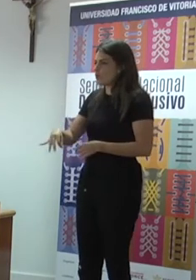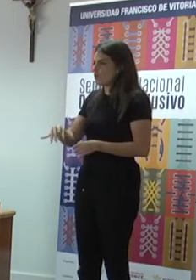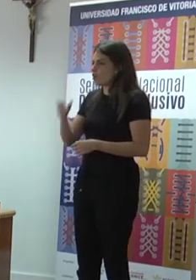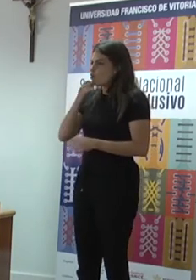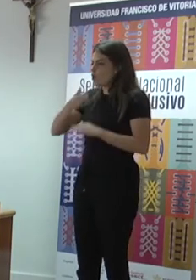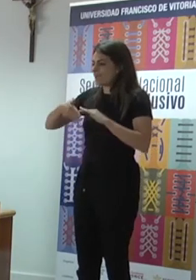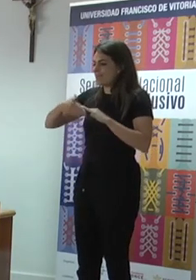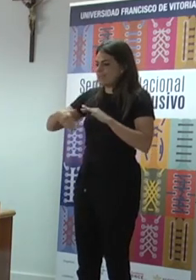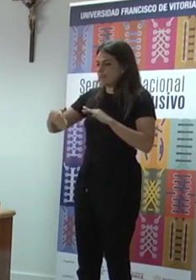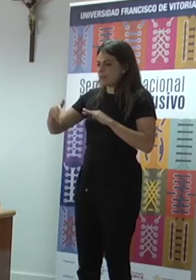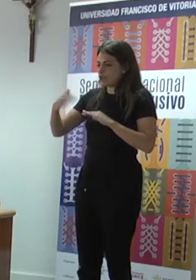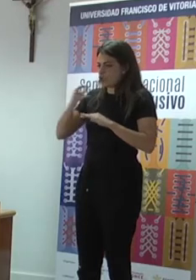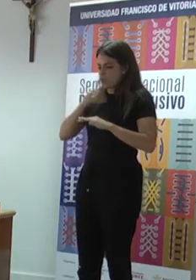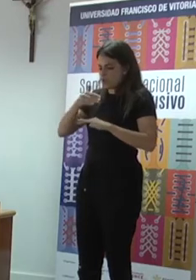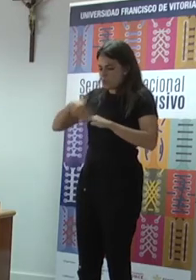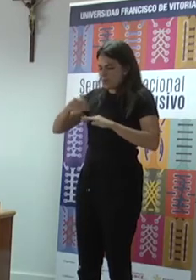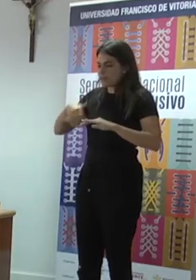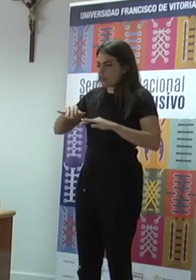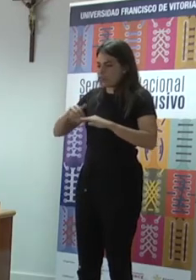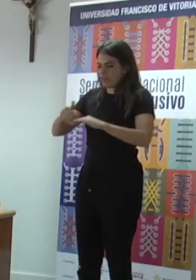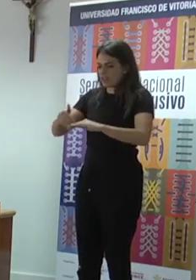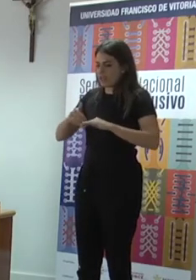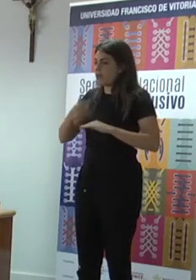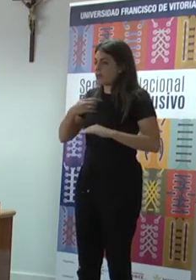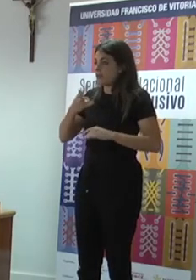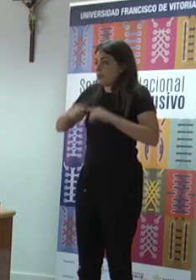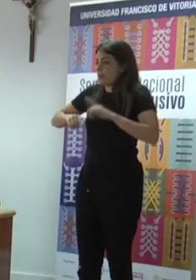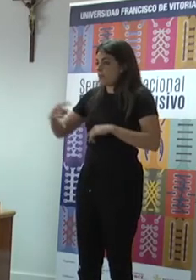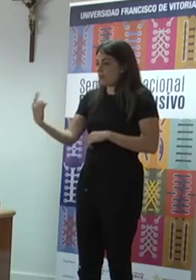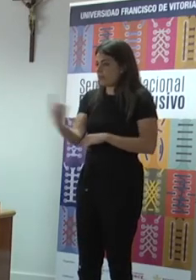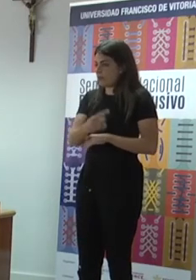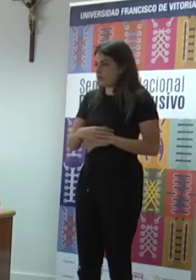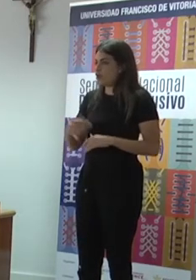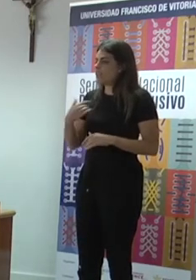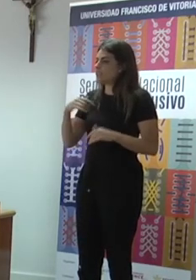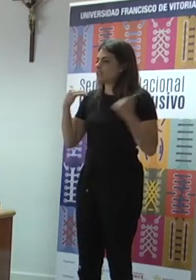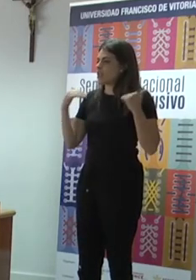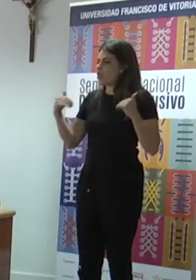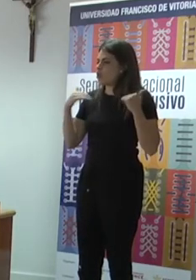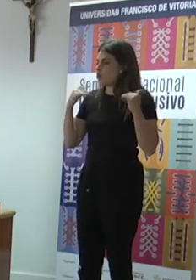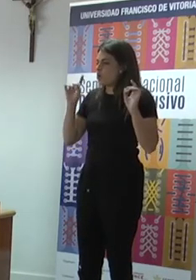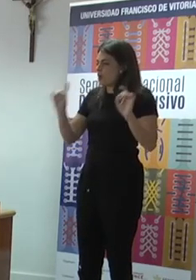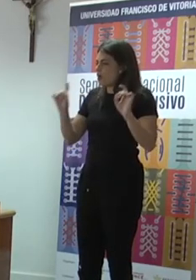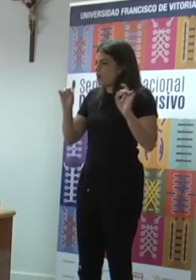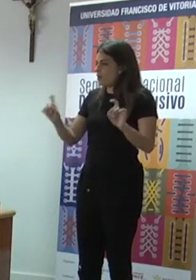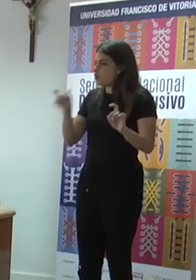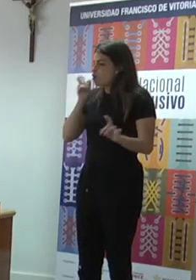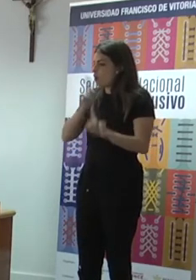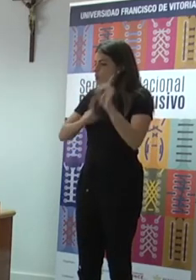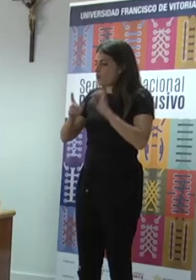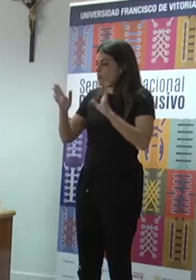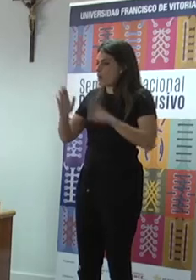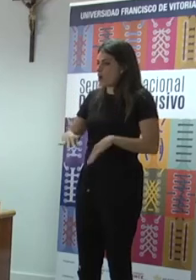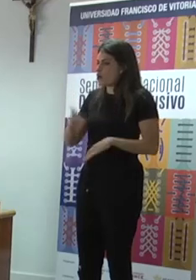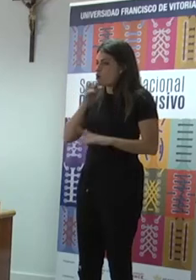no hay límite, el límite está donde te lo quieres poner tú. Entonces, educación física, que es el tema que nos ocupa, no tuve ningún problema, nunca. Más allá de que tuve